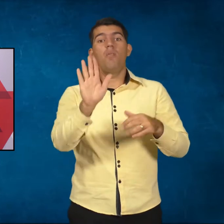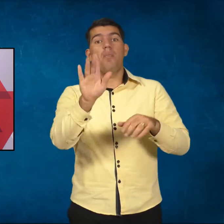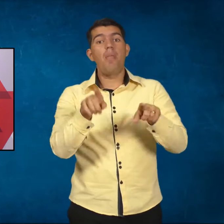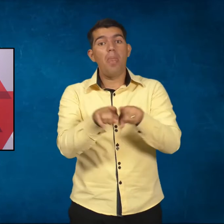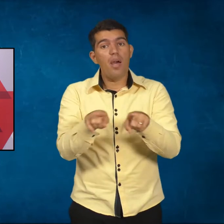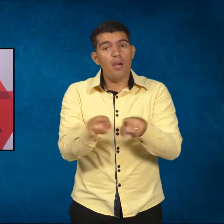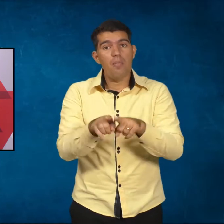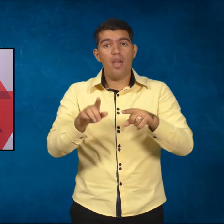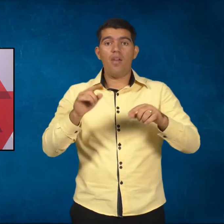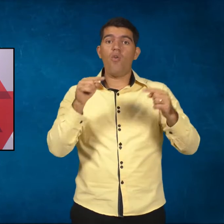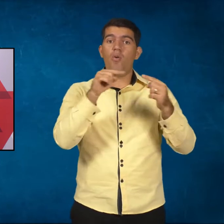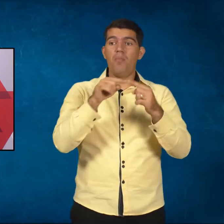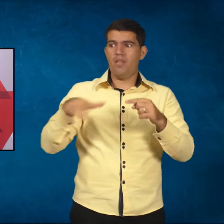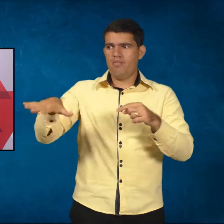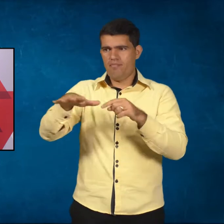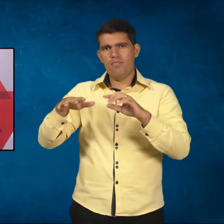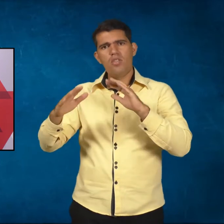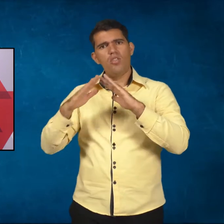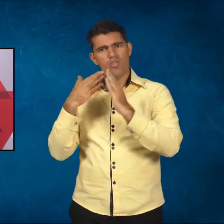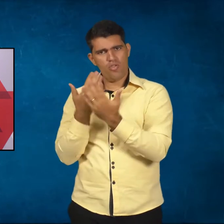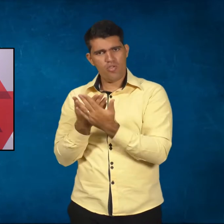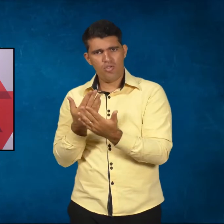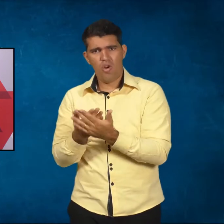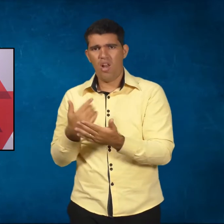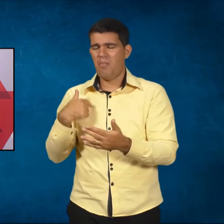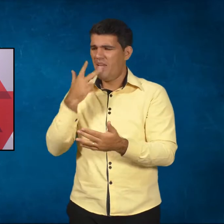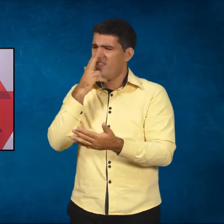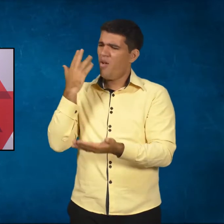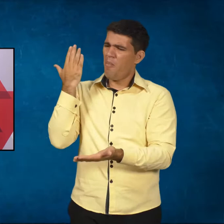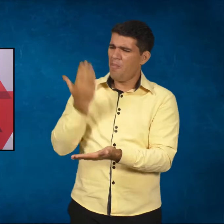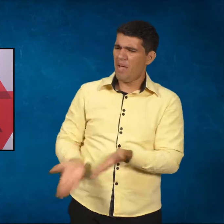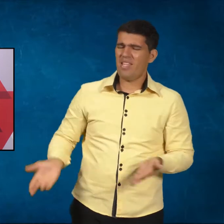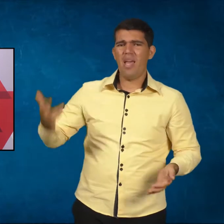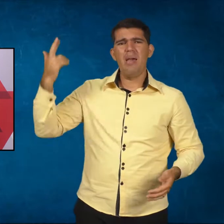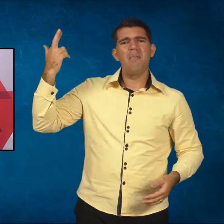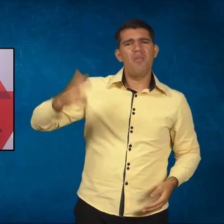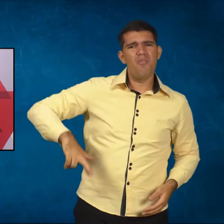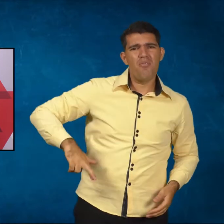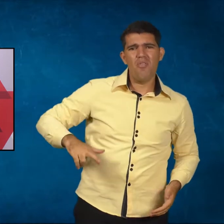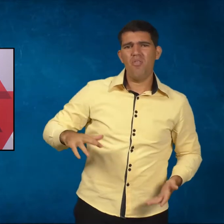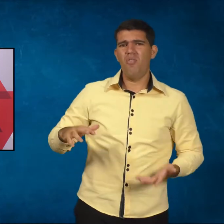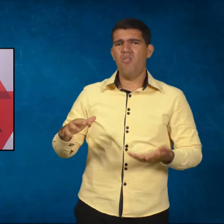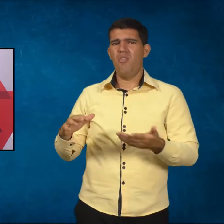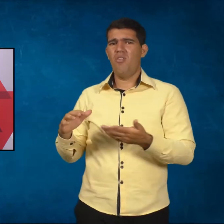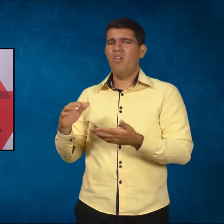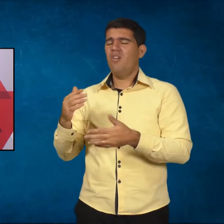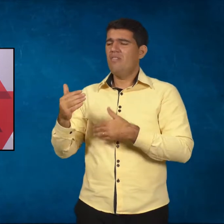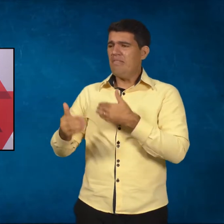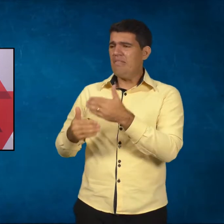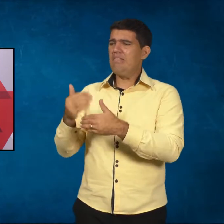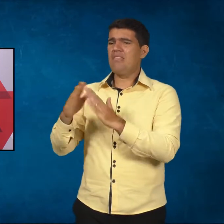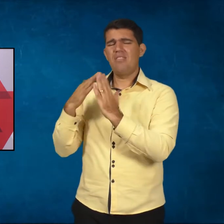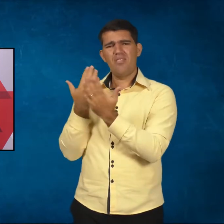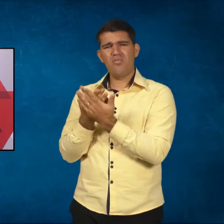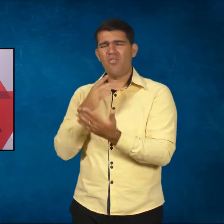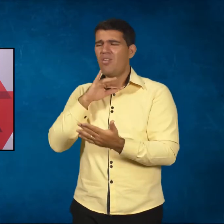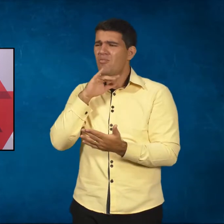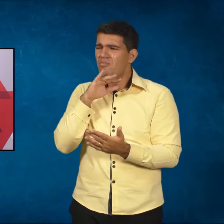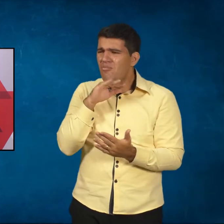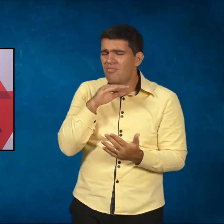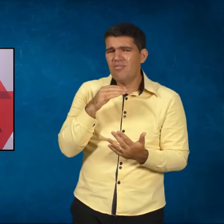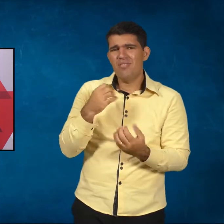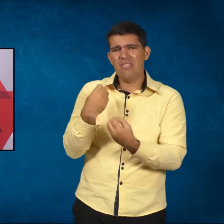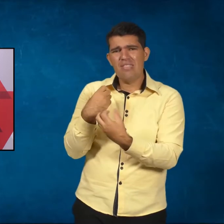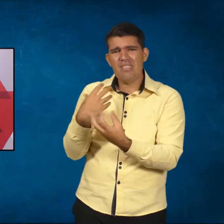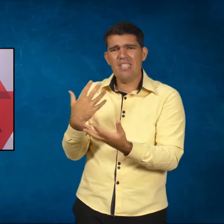por fatores escolares em função do fracasso né de não terem terem tido uma trajetória escolar